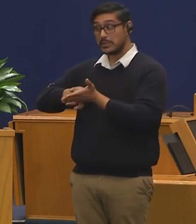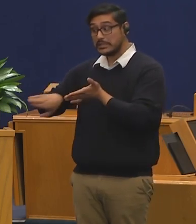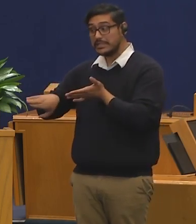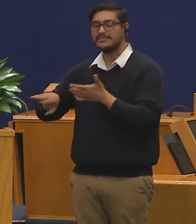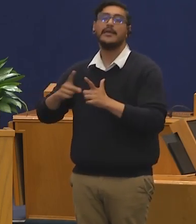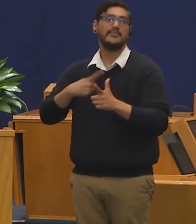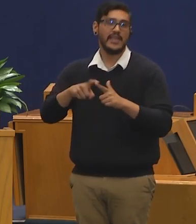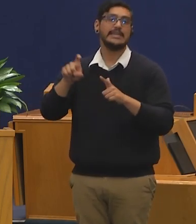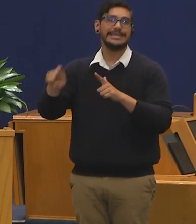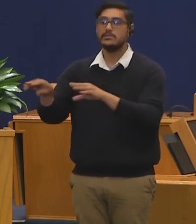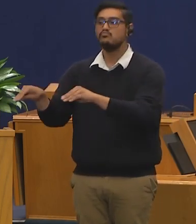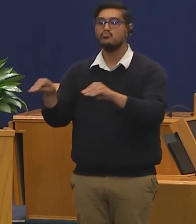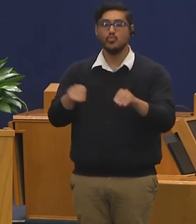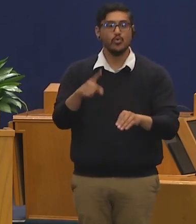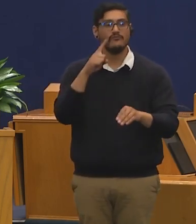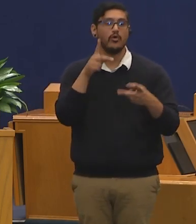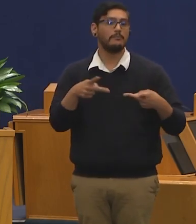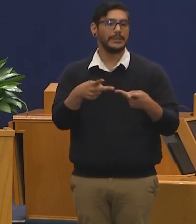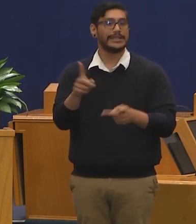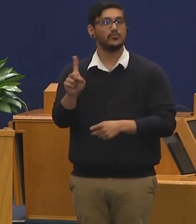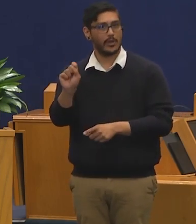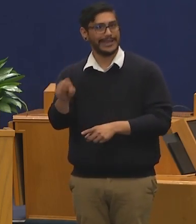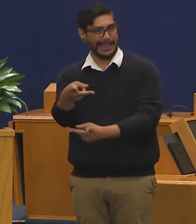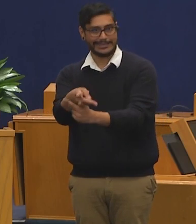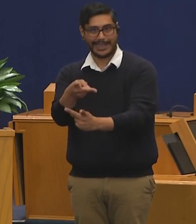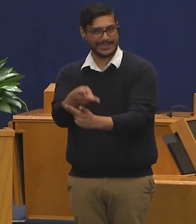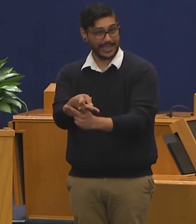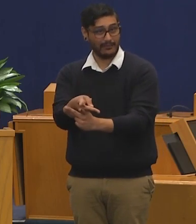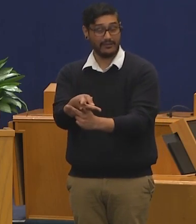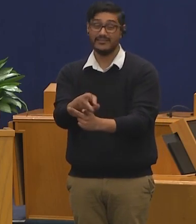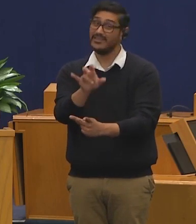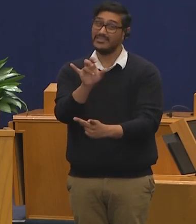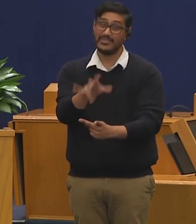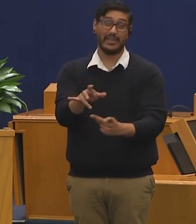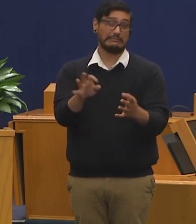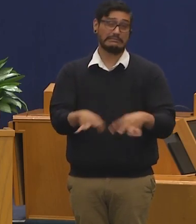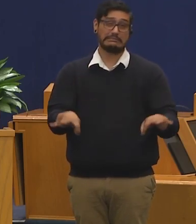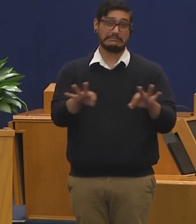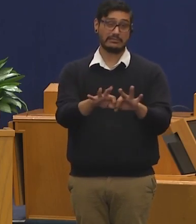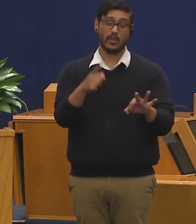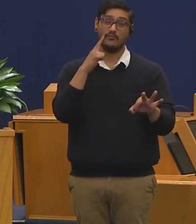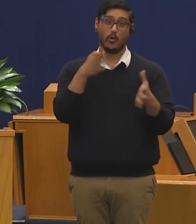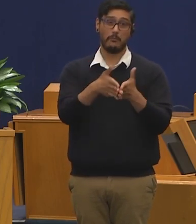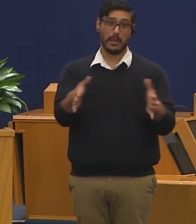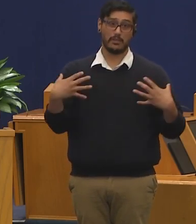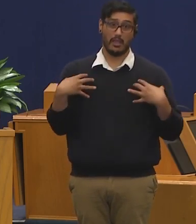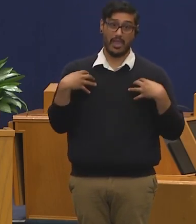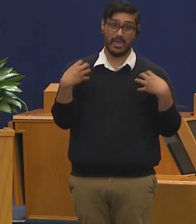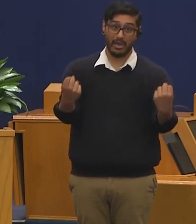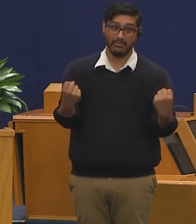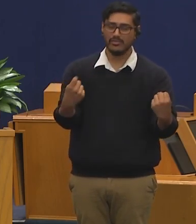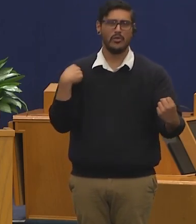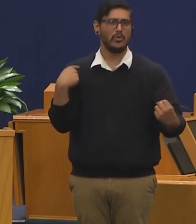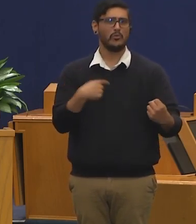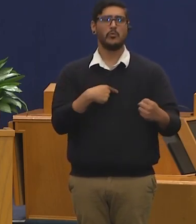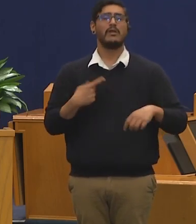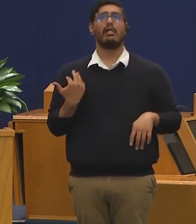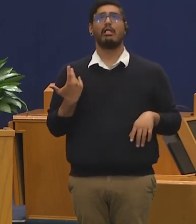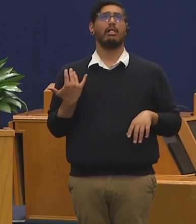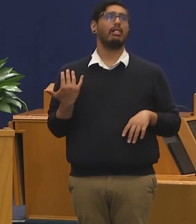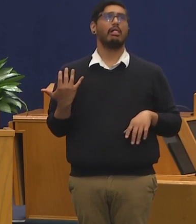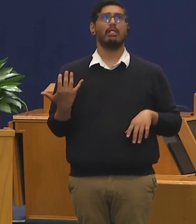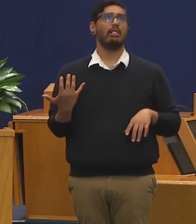necesitan. Este es un problema urgente de salud pública. No podremos esperar hasta que ocurra un